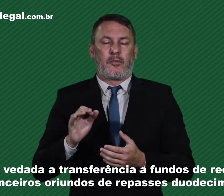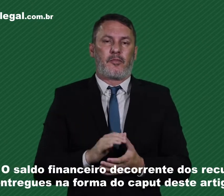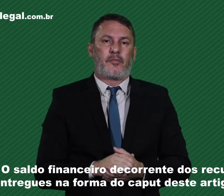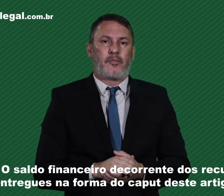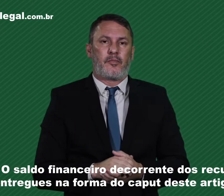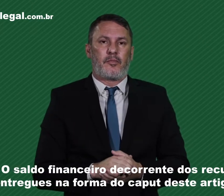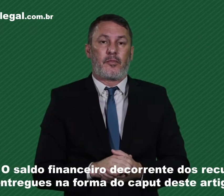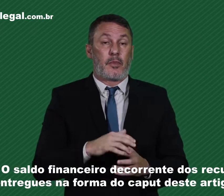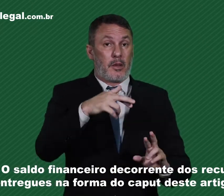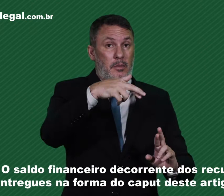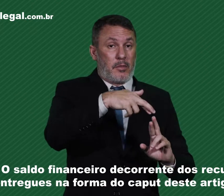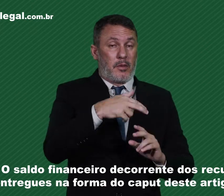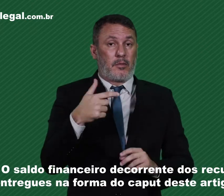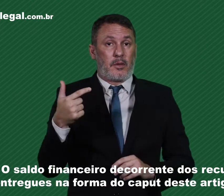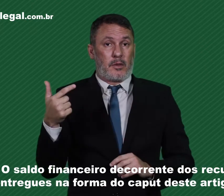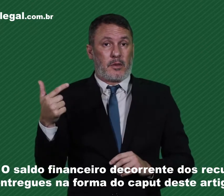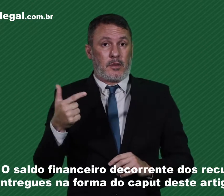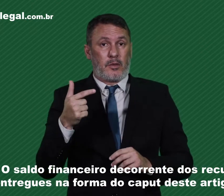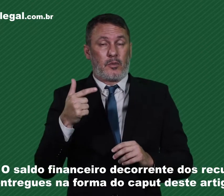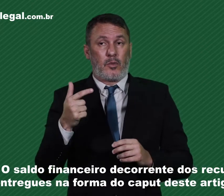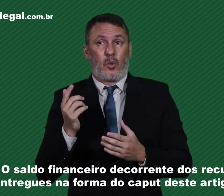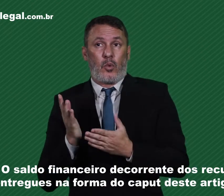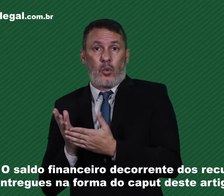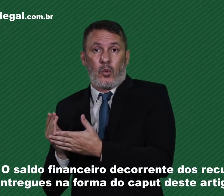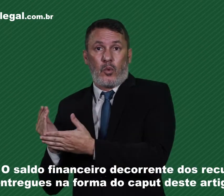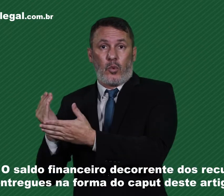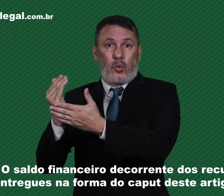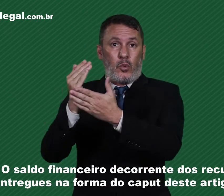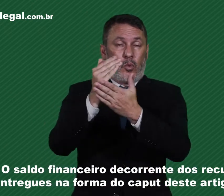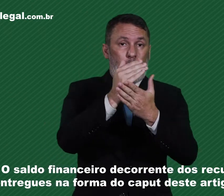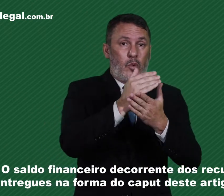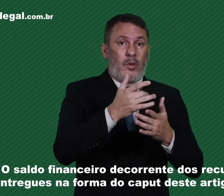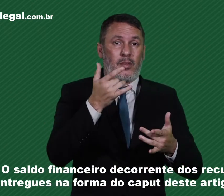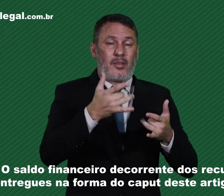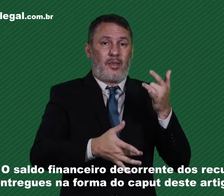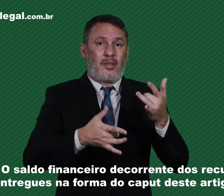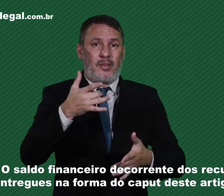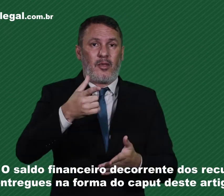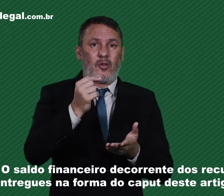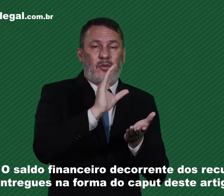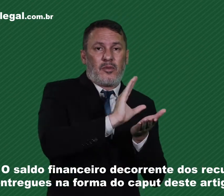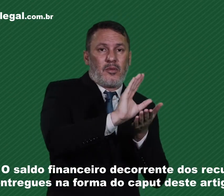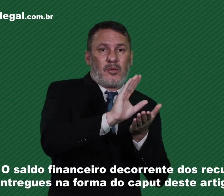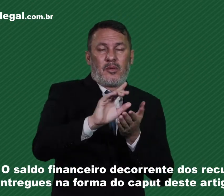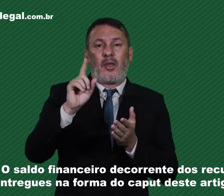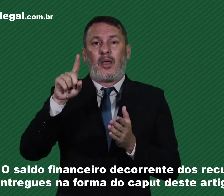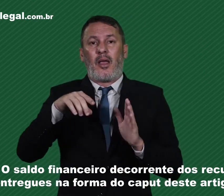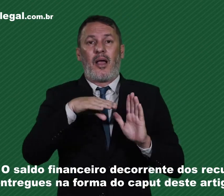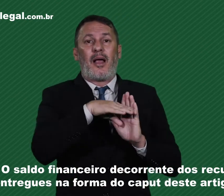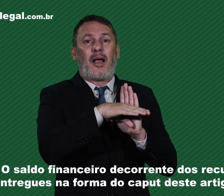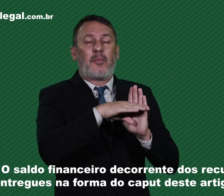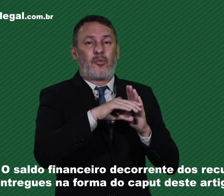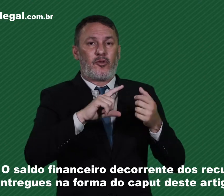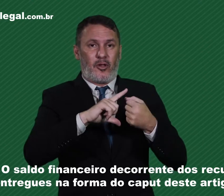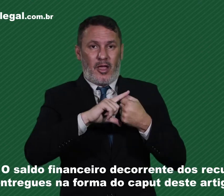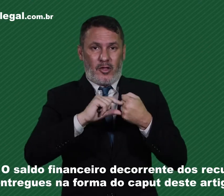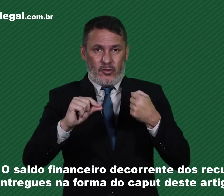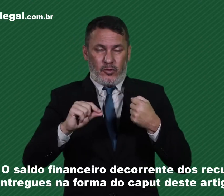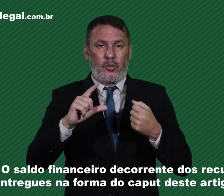parágrafo segundo o saldo financeiro decorrente dos recursos entregues na forma do caput deste artigo